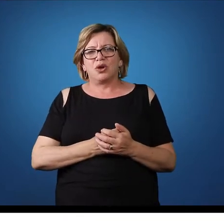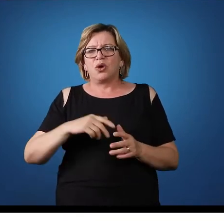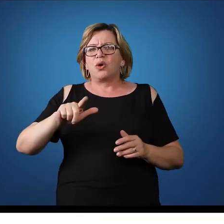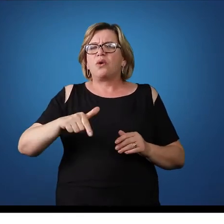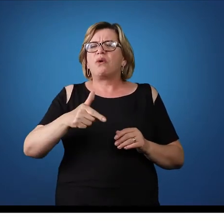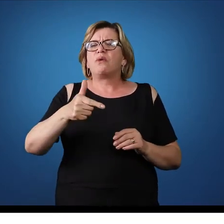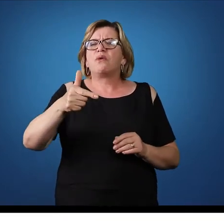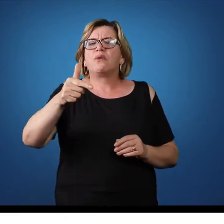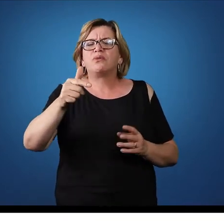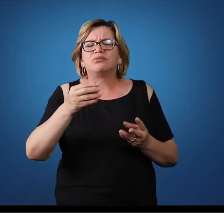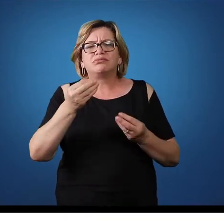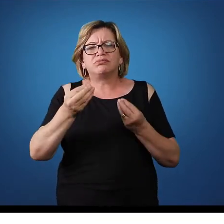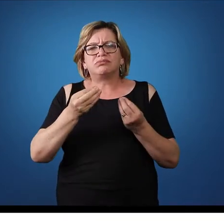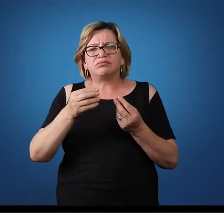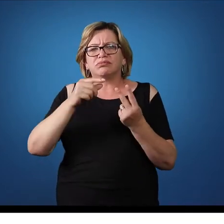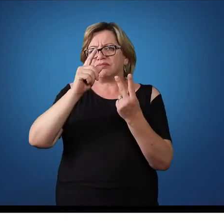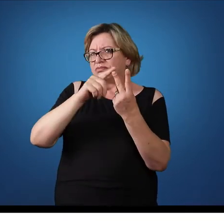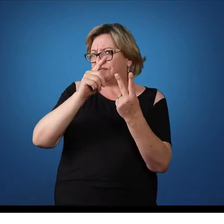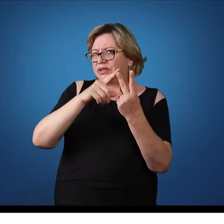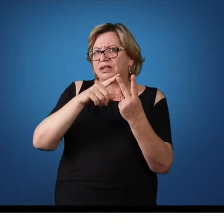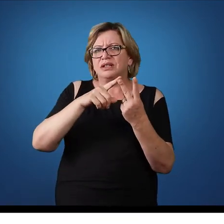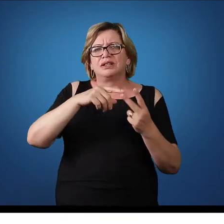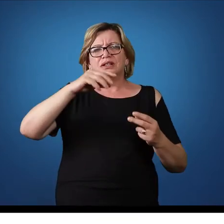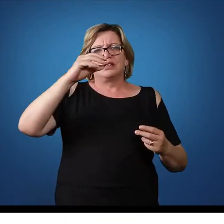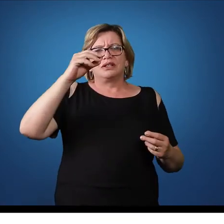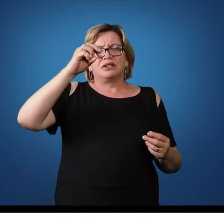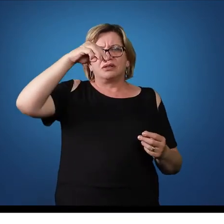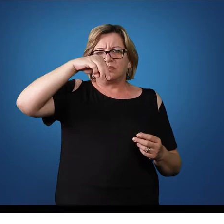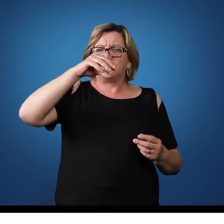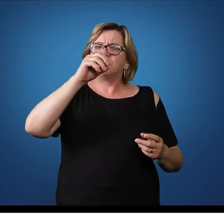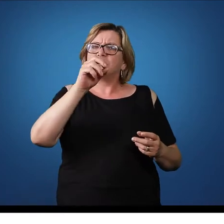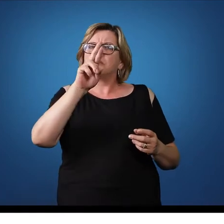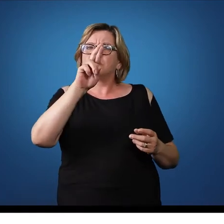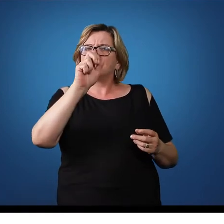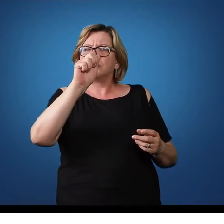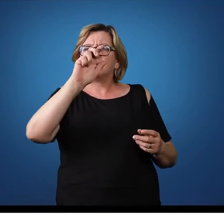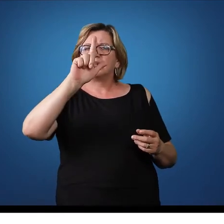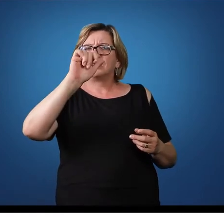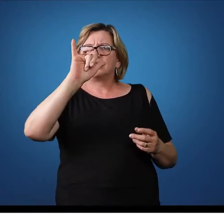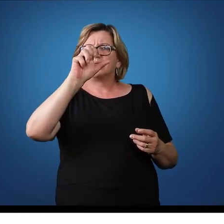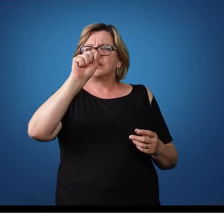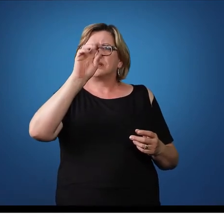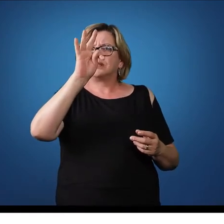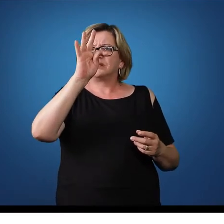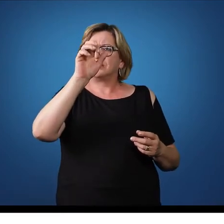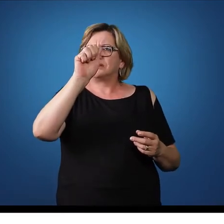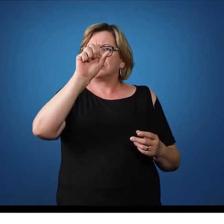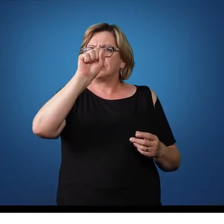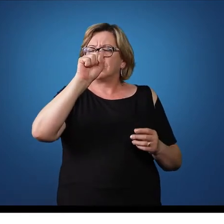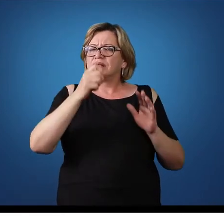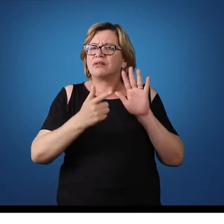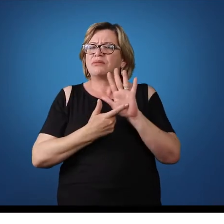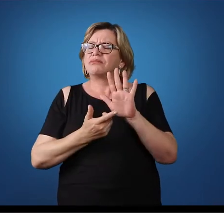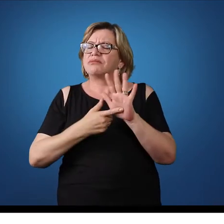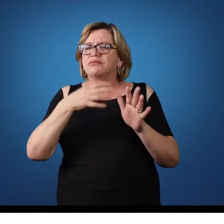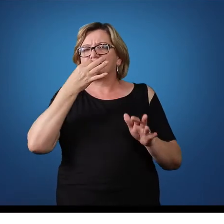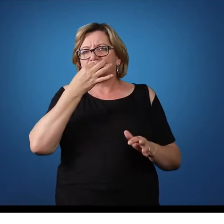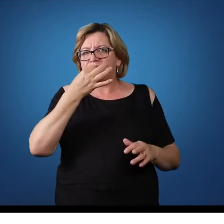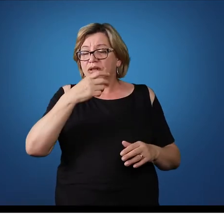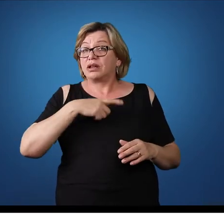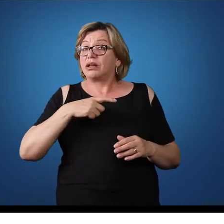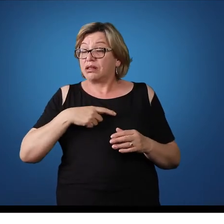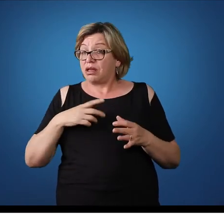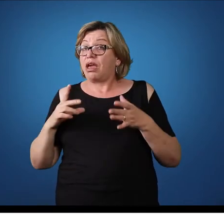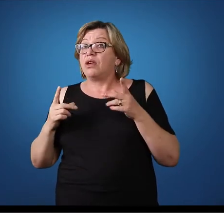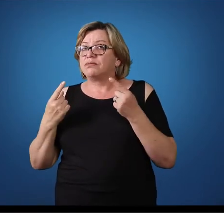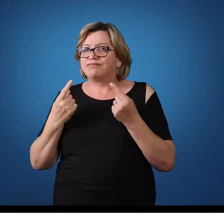ao contrário, que são chamados de moralistas, defendem que Há uma relação entre o